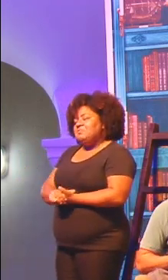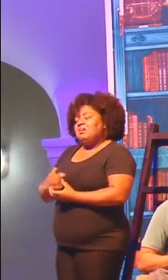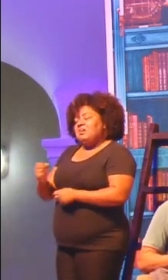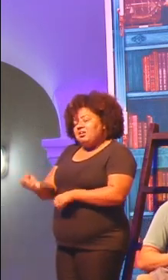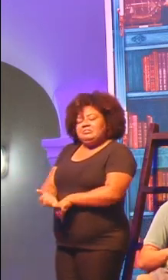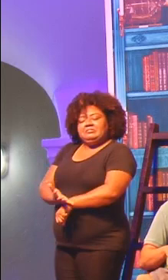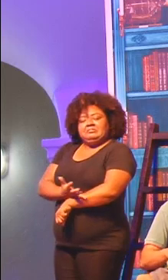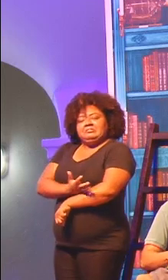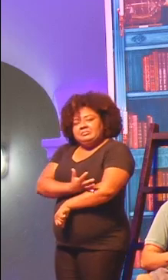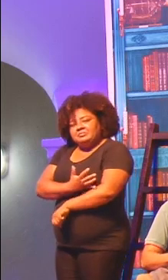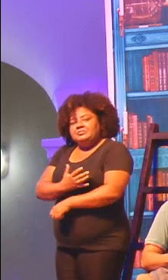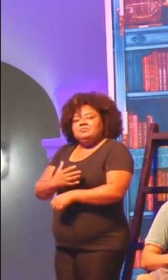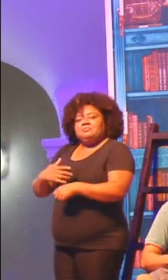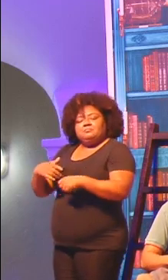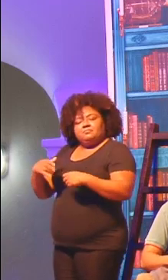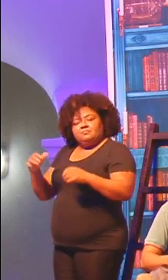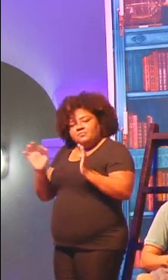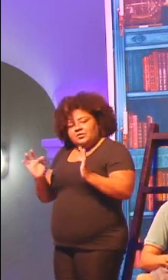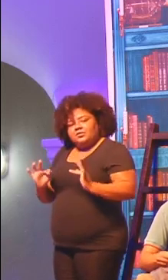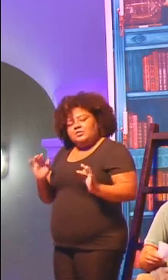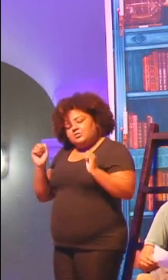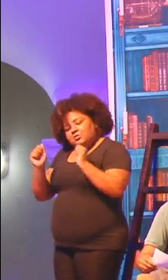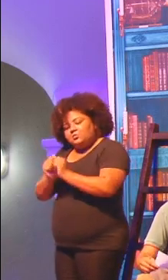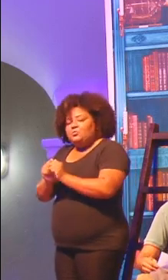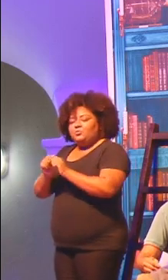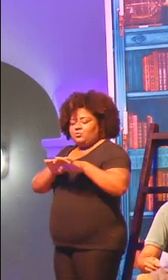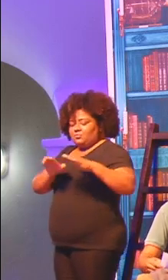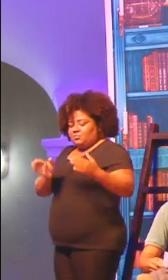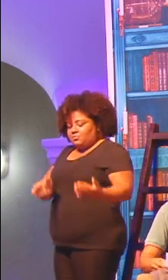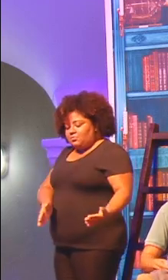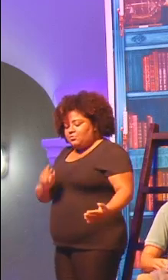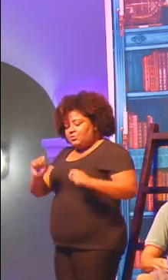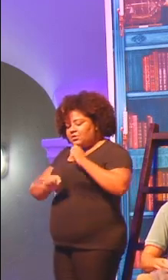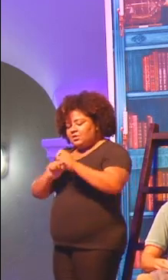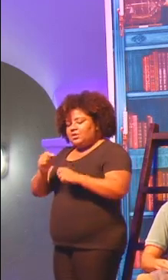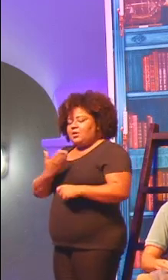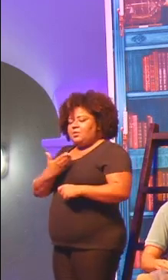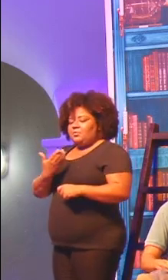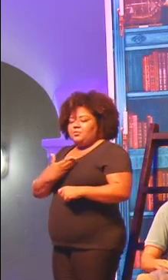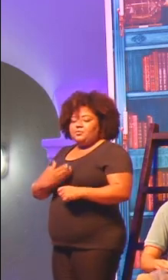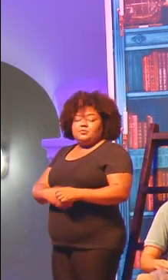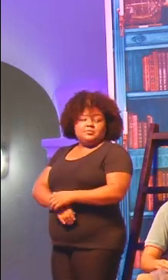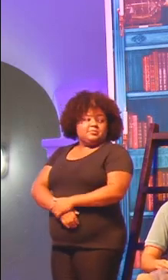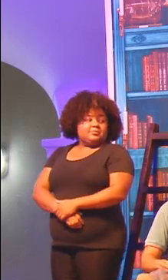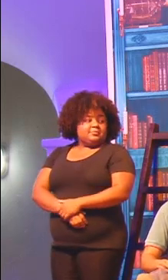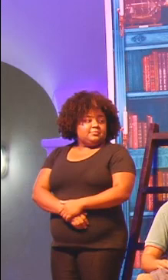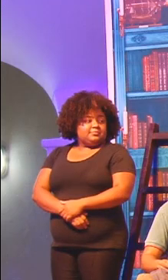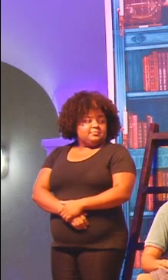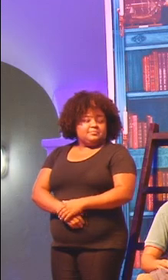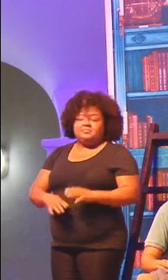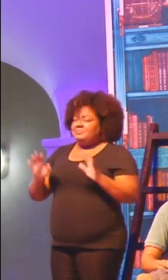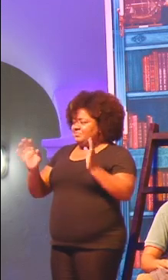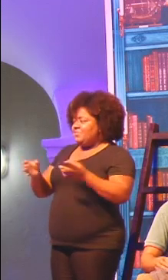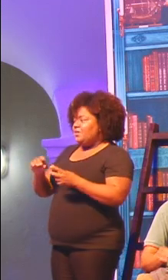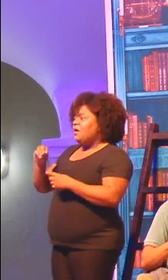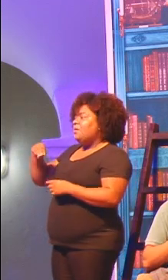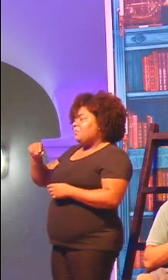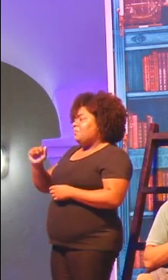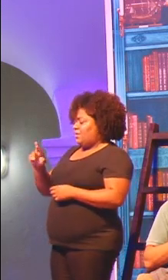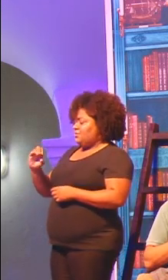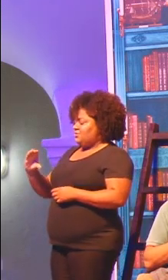assim, de estar compartilhando essa mesa com amigos, né? Eu acho que é um espaço de afetos esse aqui. E o Marcelo, que já foi apresentado